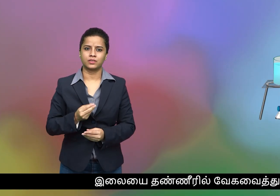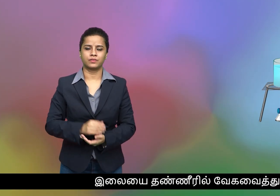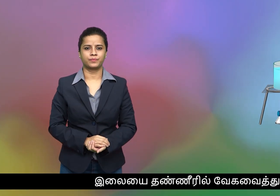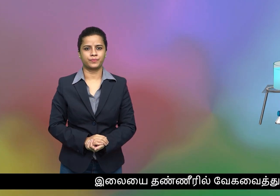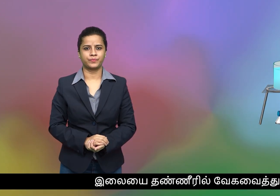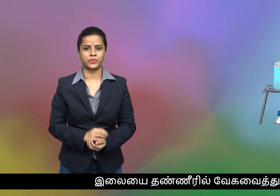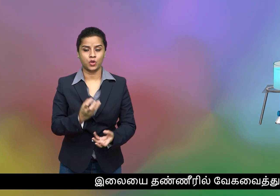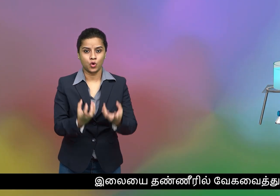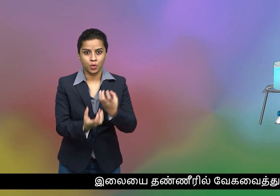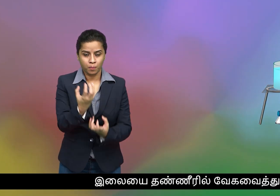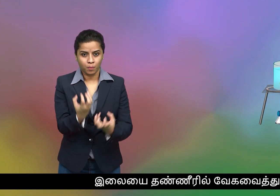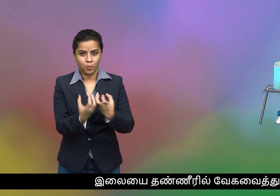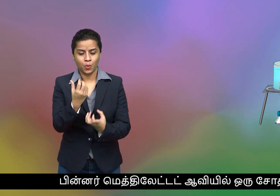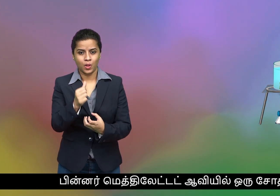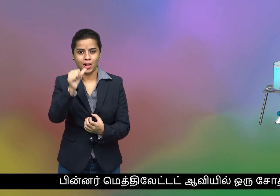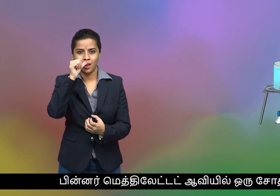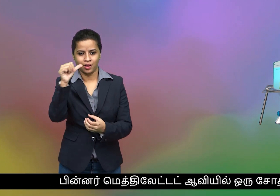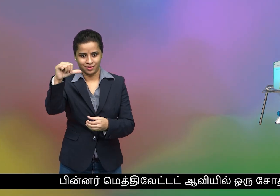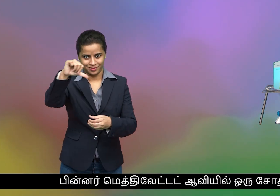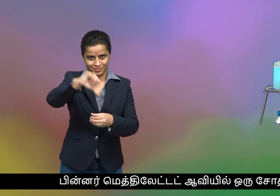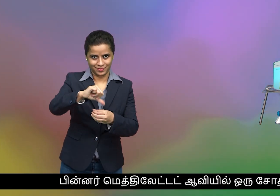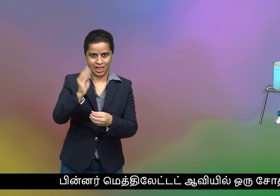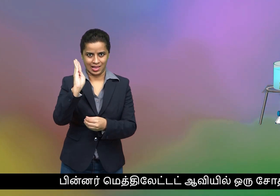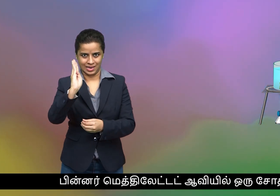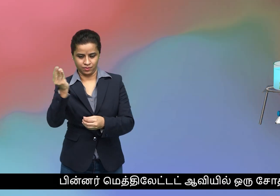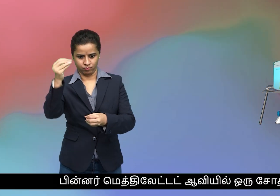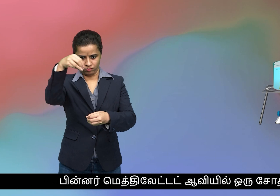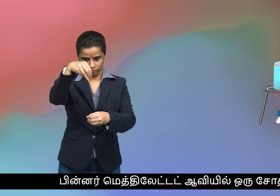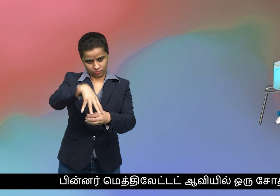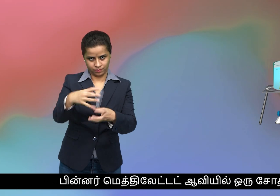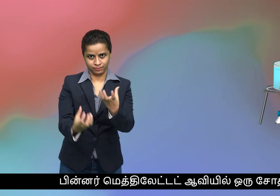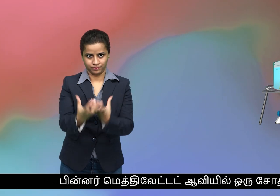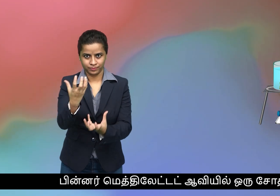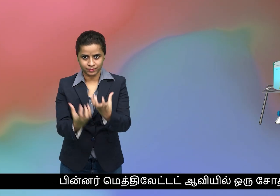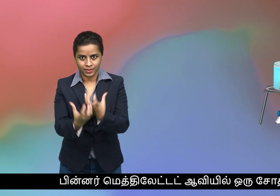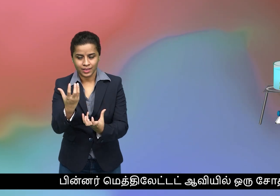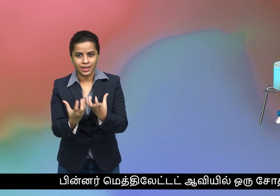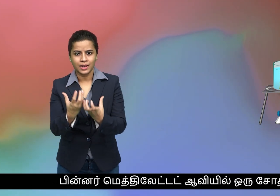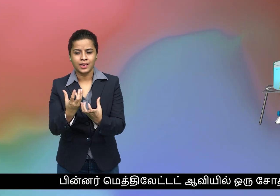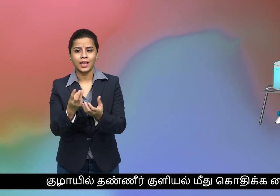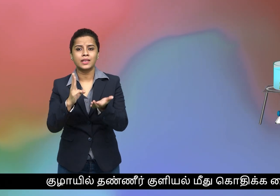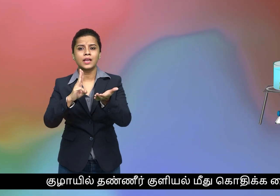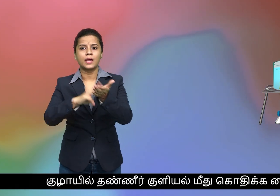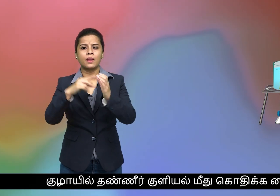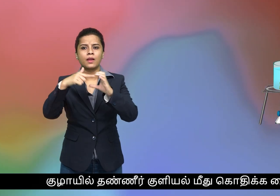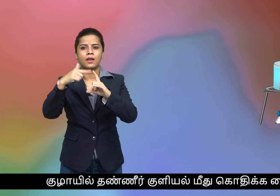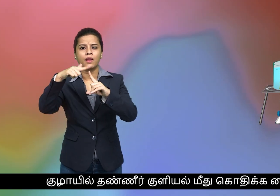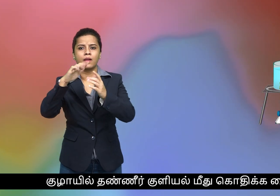இலையை தண்ணீரில் வேக வைத்து பின்னர் மெத்திலேட்டட் ஆவியில் ஒரு சோதனை குழாயில்